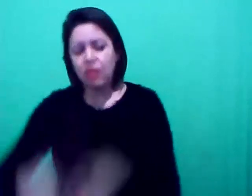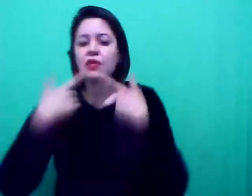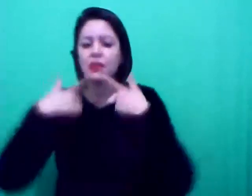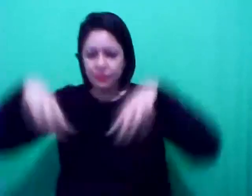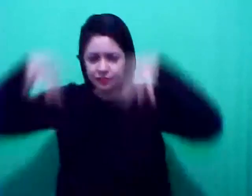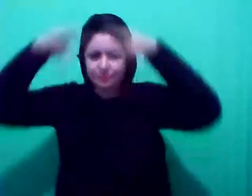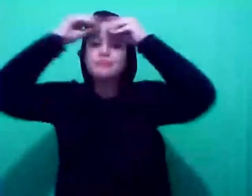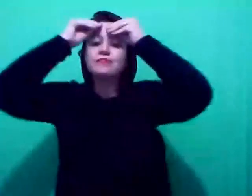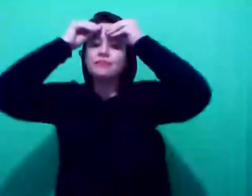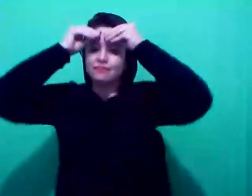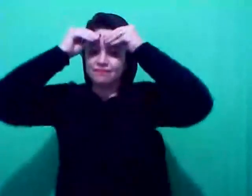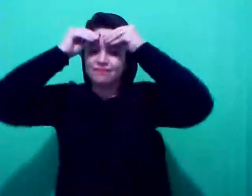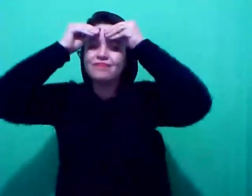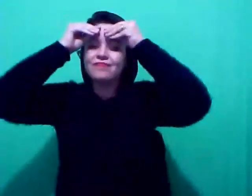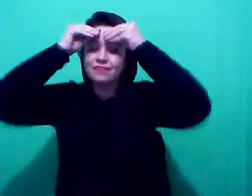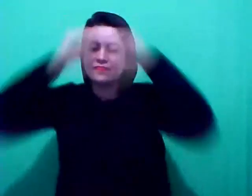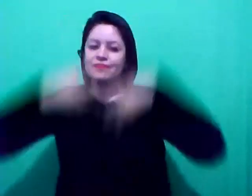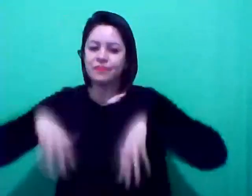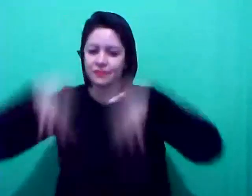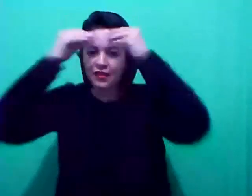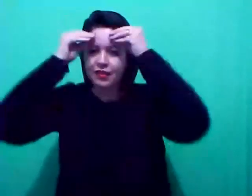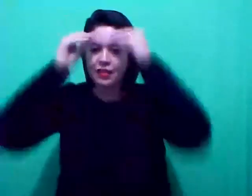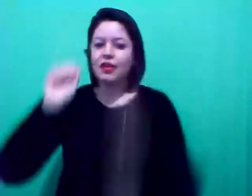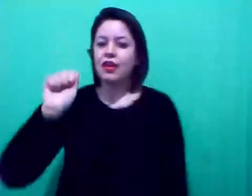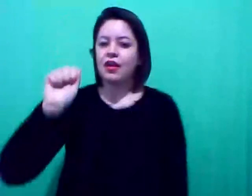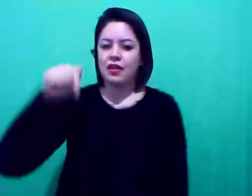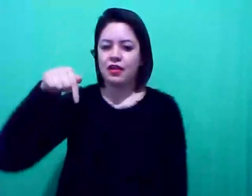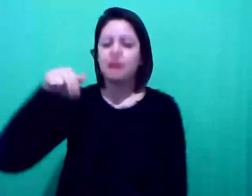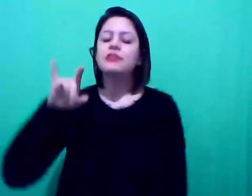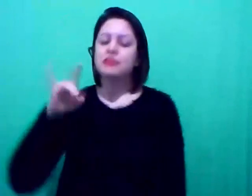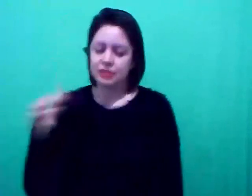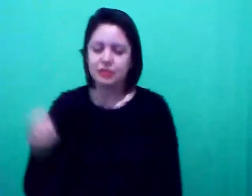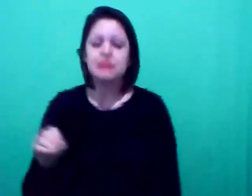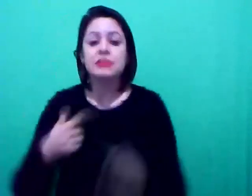Ela teve um atraso nessa língua, nessa aquisição de língua.